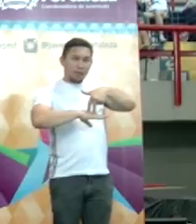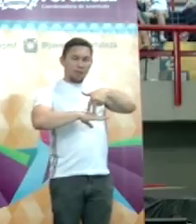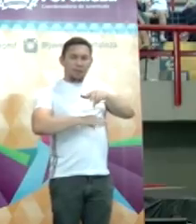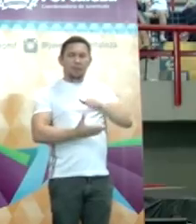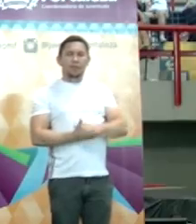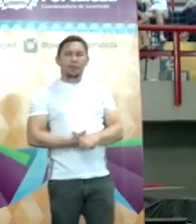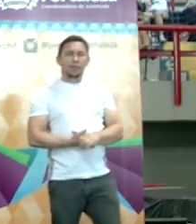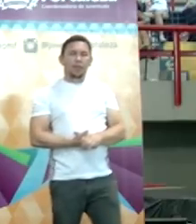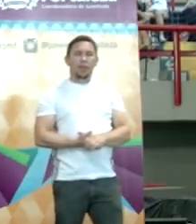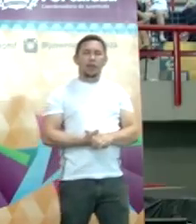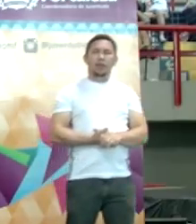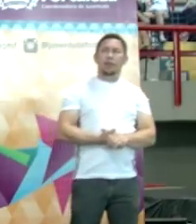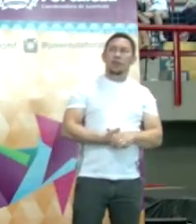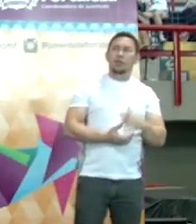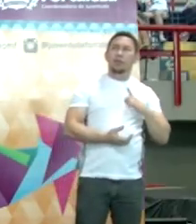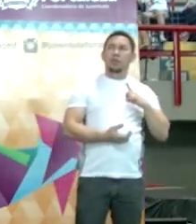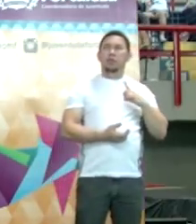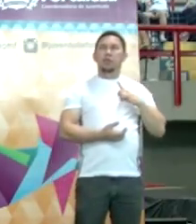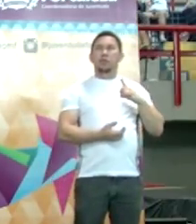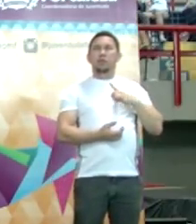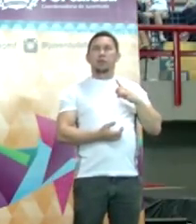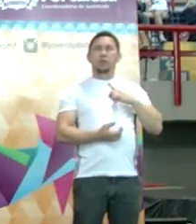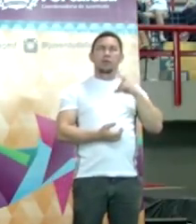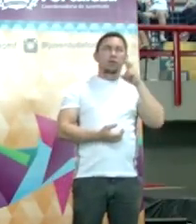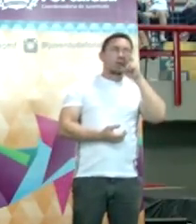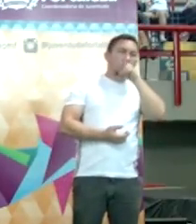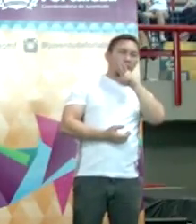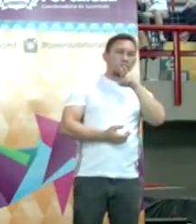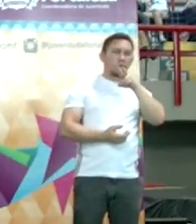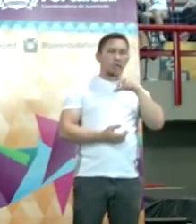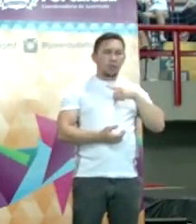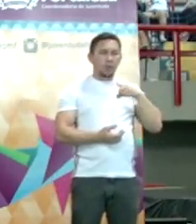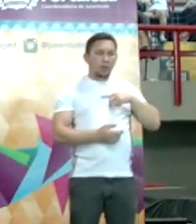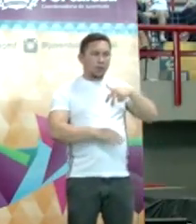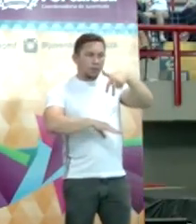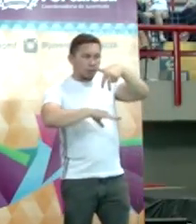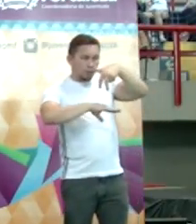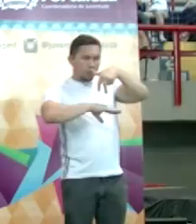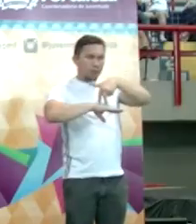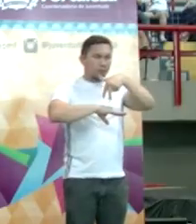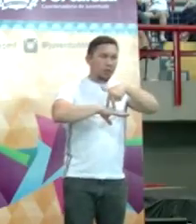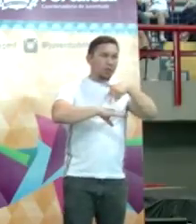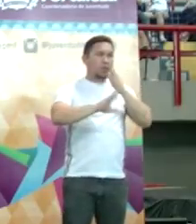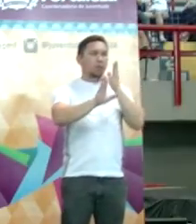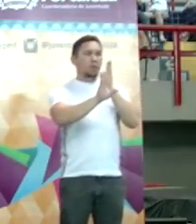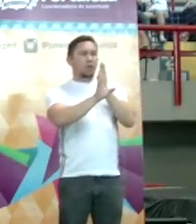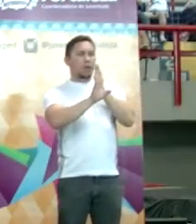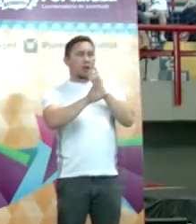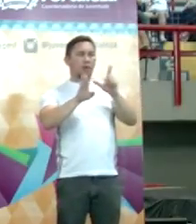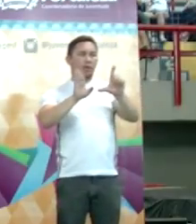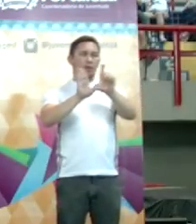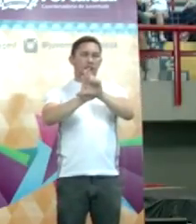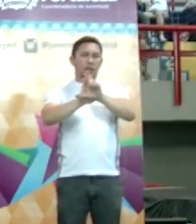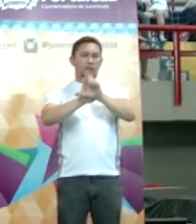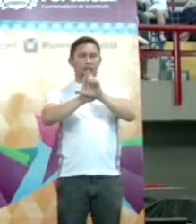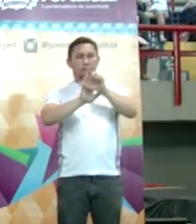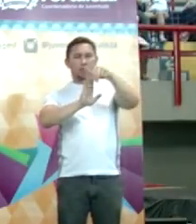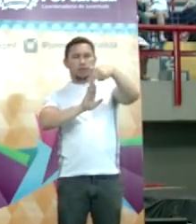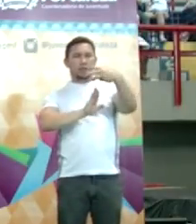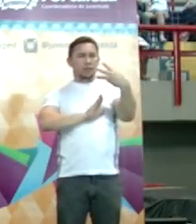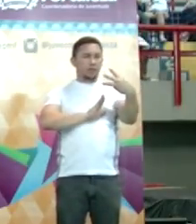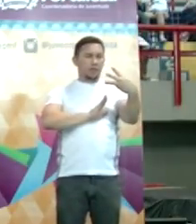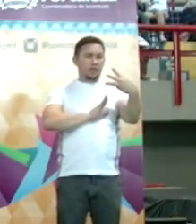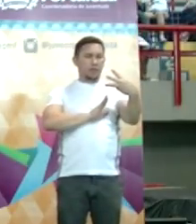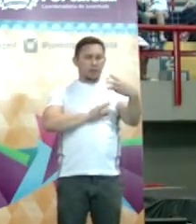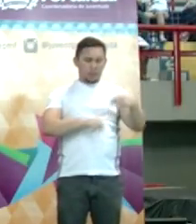Você está fazendo uma força nesse palco. Pela terceira lei de Newton, o palco faz